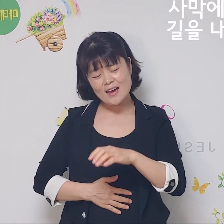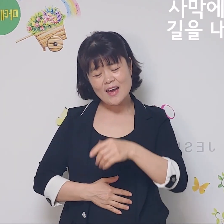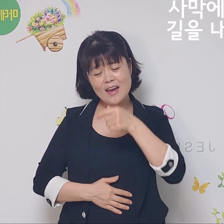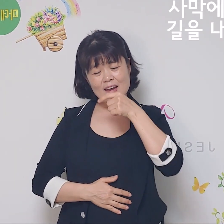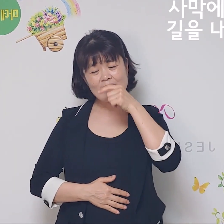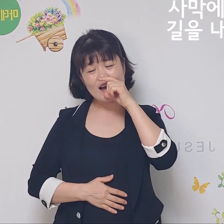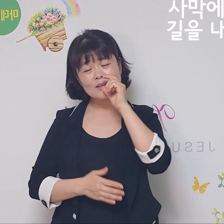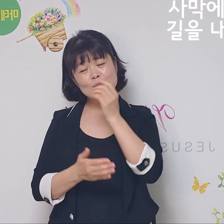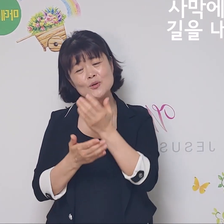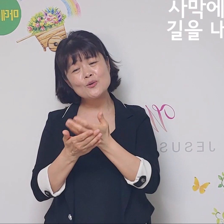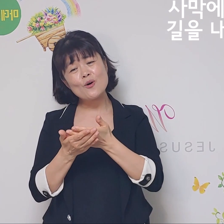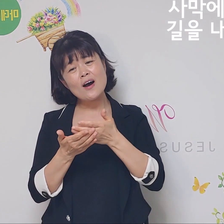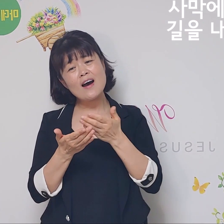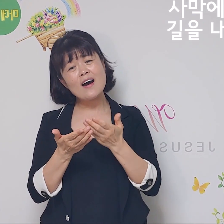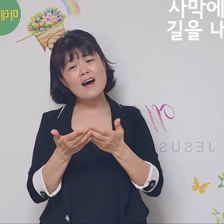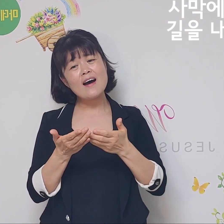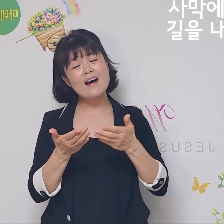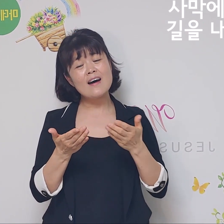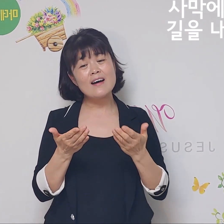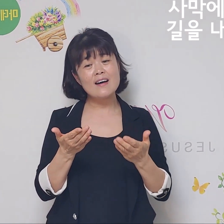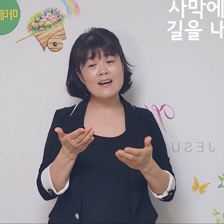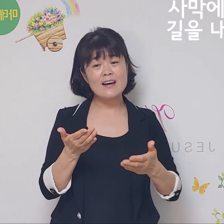사막의 강물과